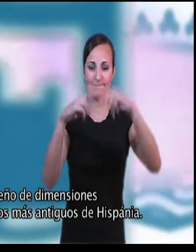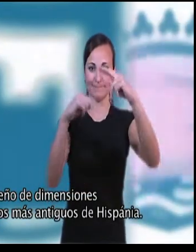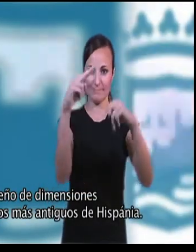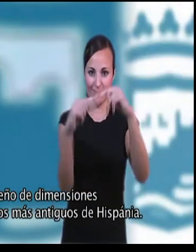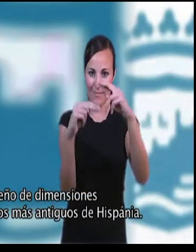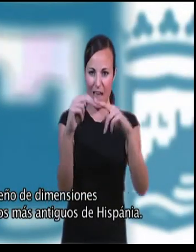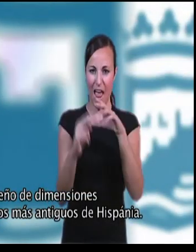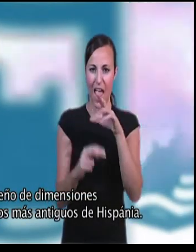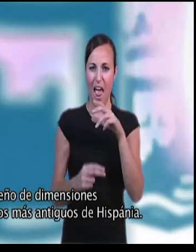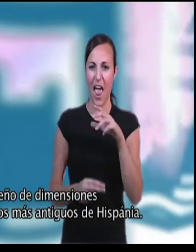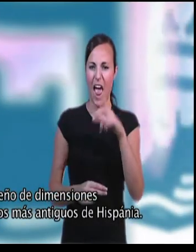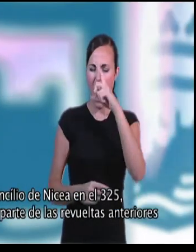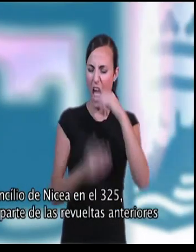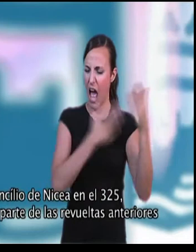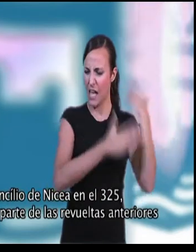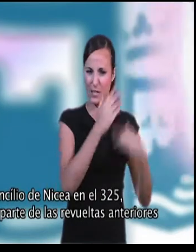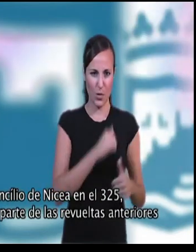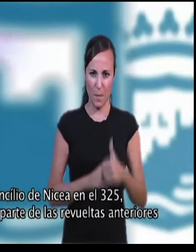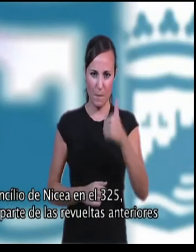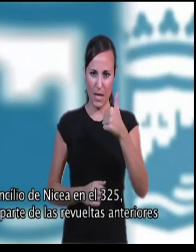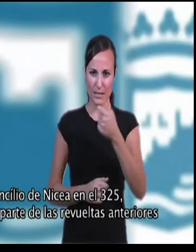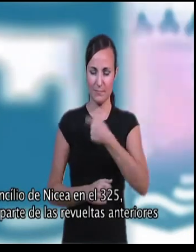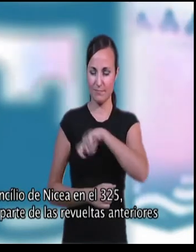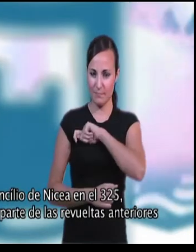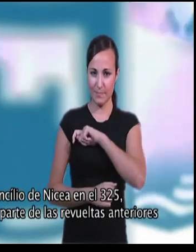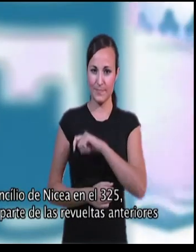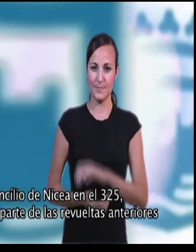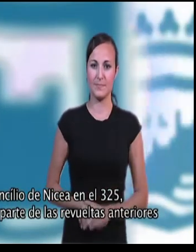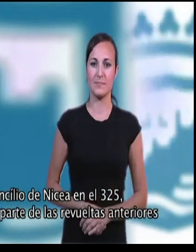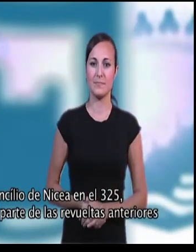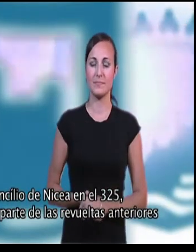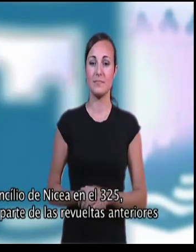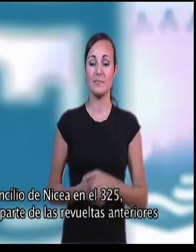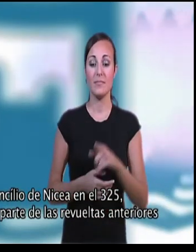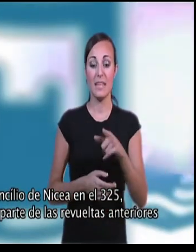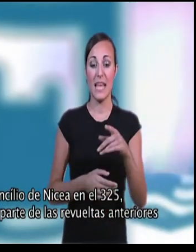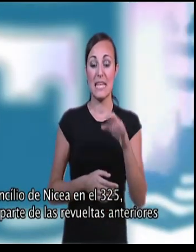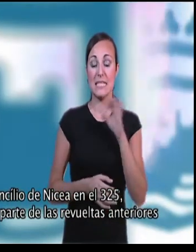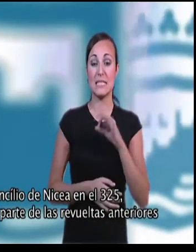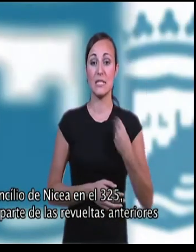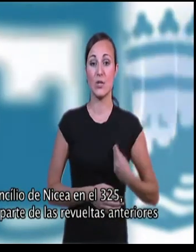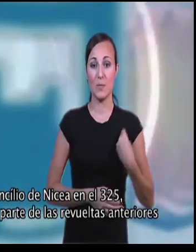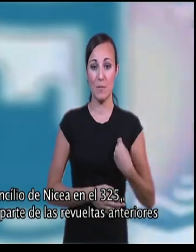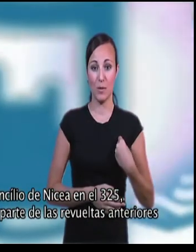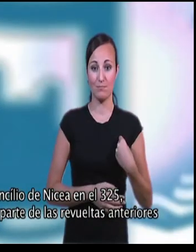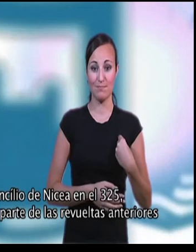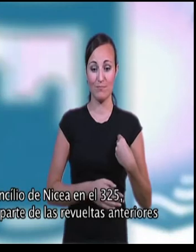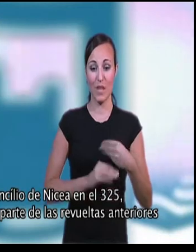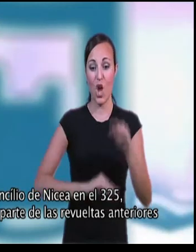más antiguos de Hispania. Tras el concilio de Nicea, en el 325, en el que solucionaban parte de las revueltas anteriores